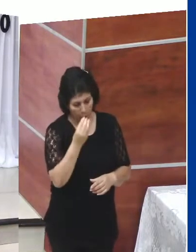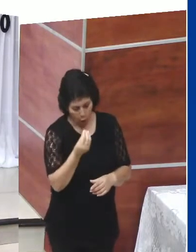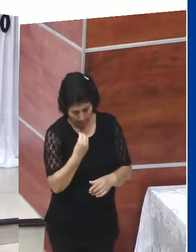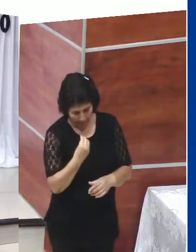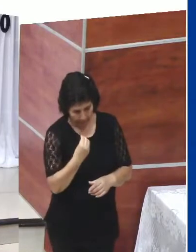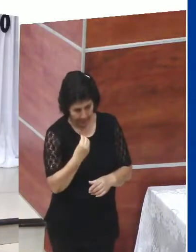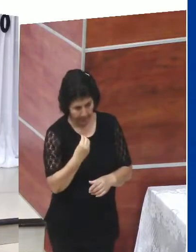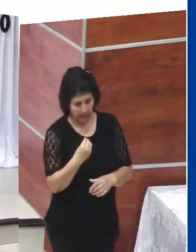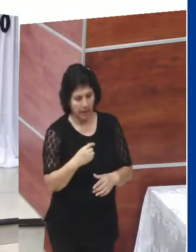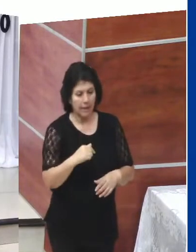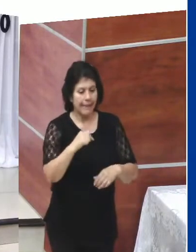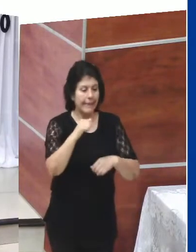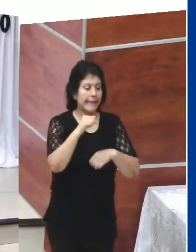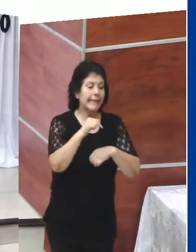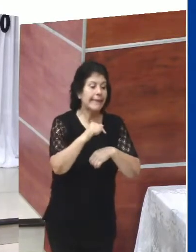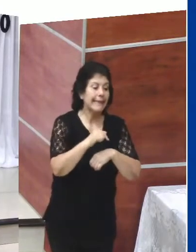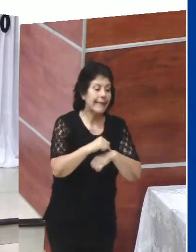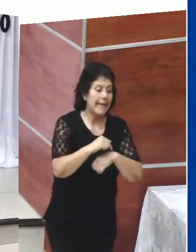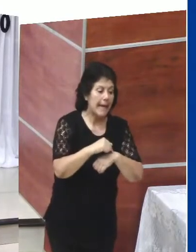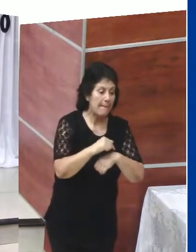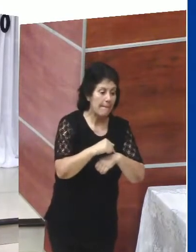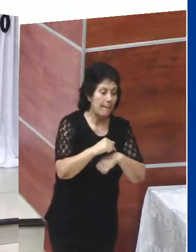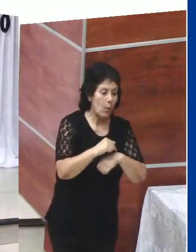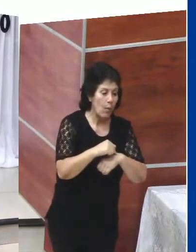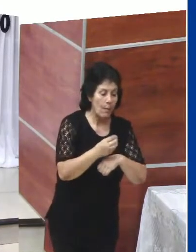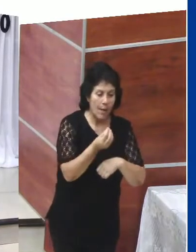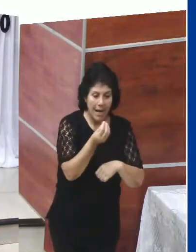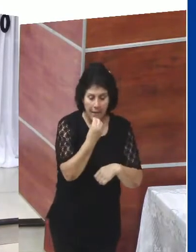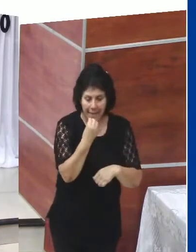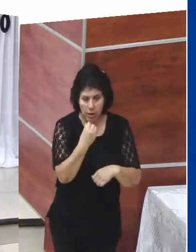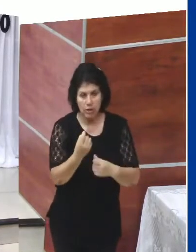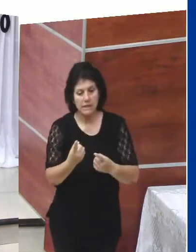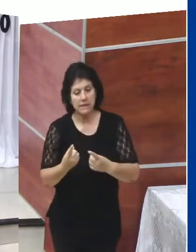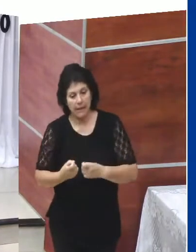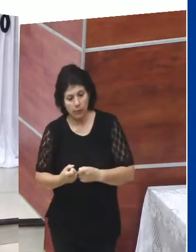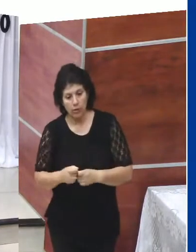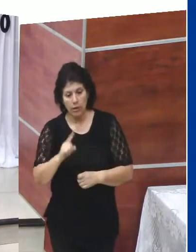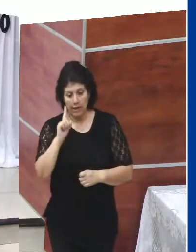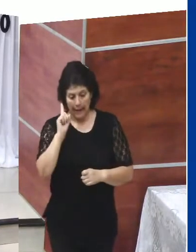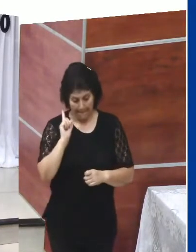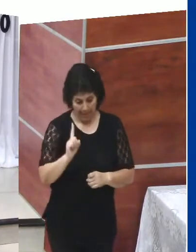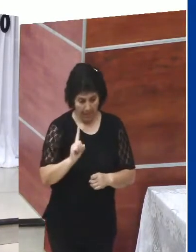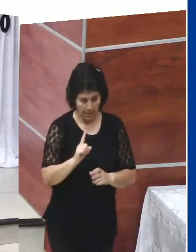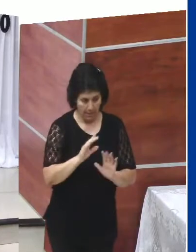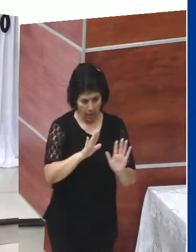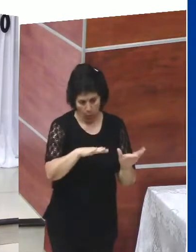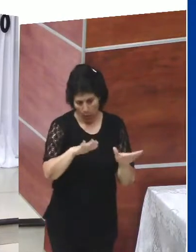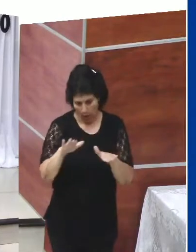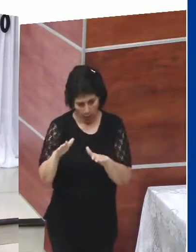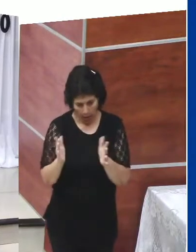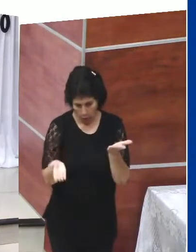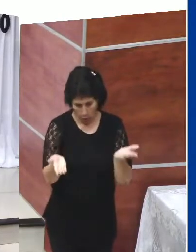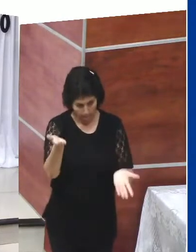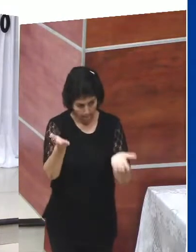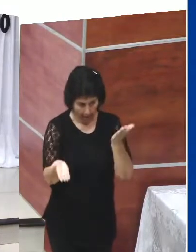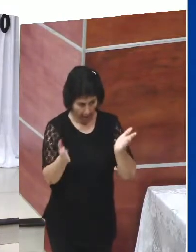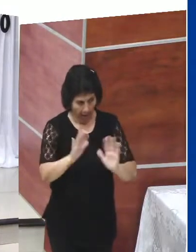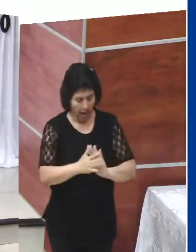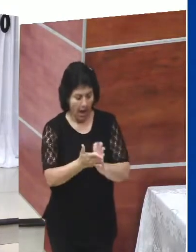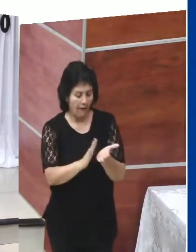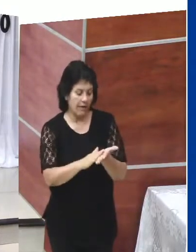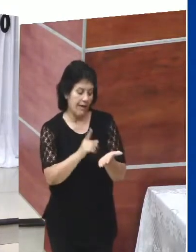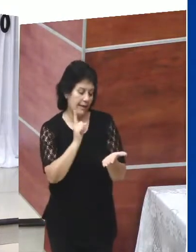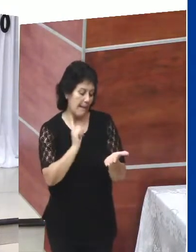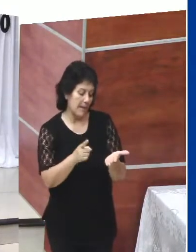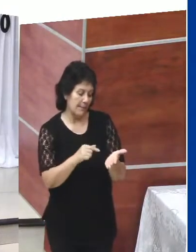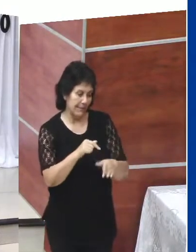Necesitamos dedicar tiempo para alimentar nuestro estómago, pero también para alimentar nuestro espíritu. No hay